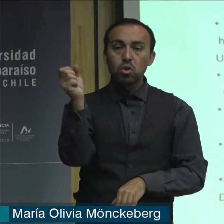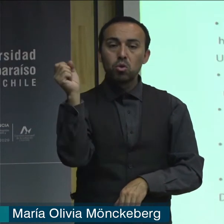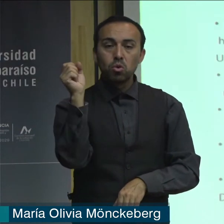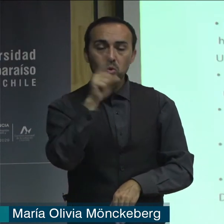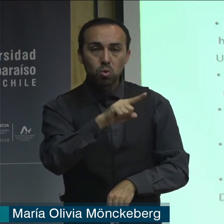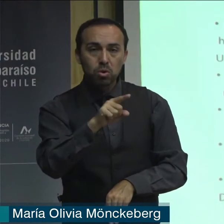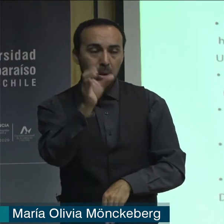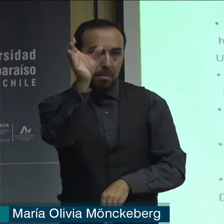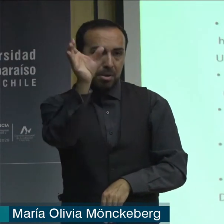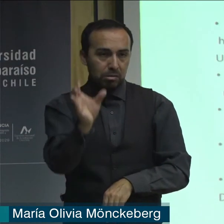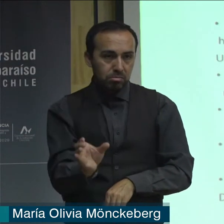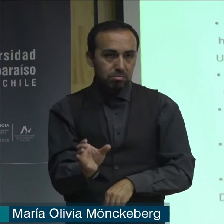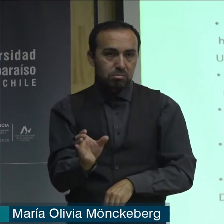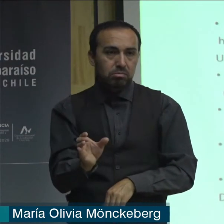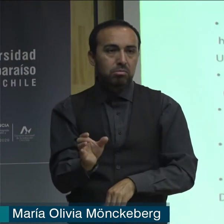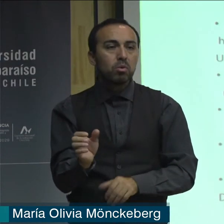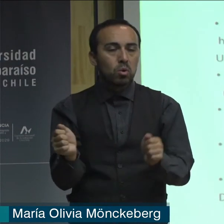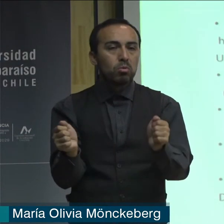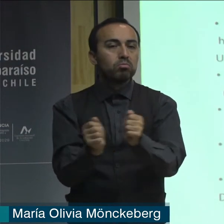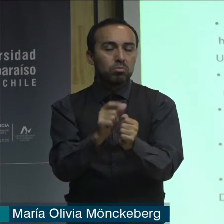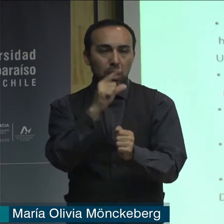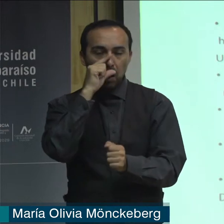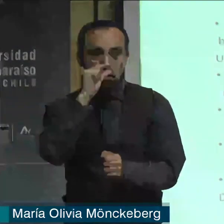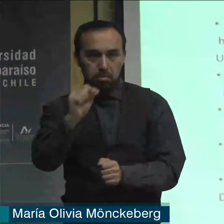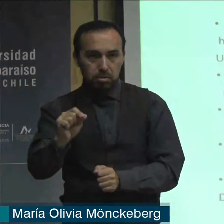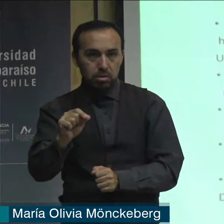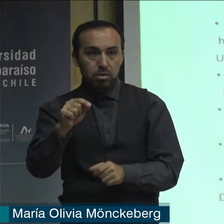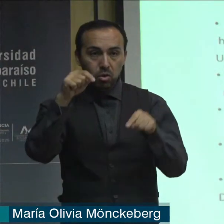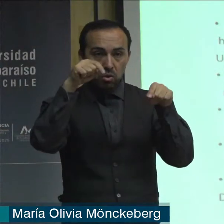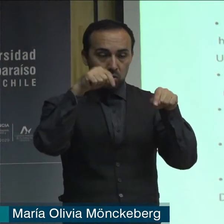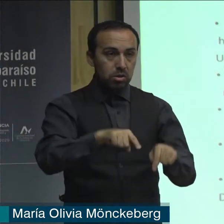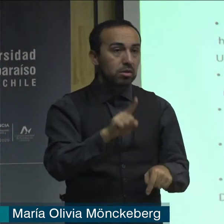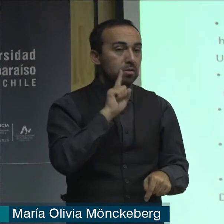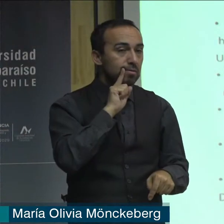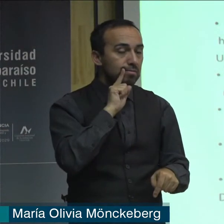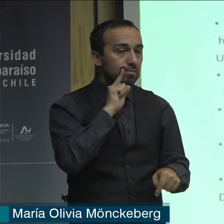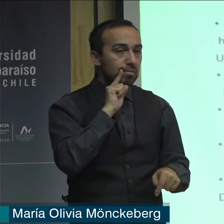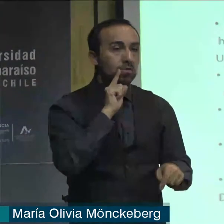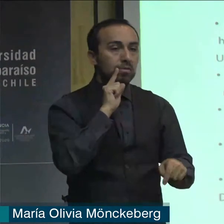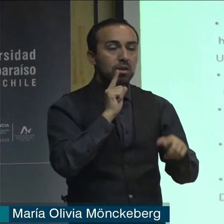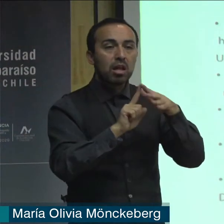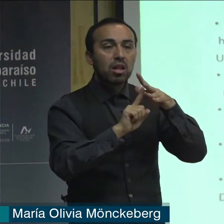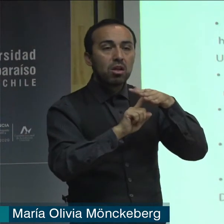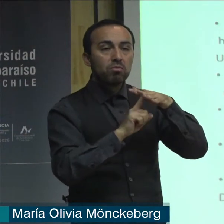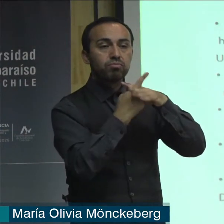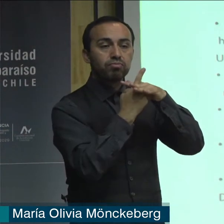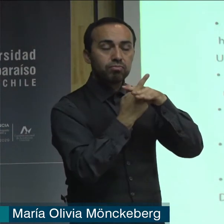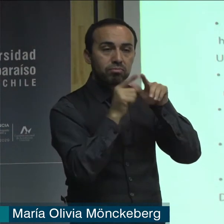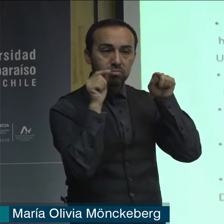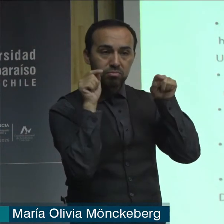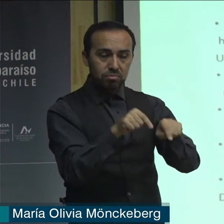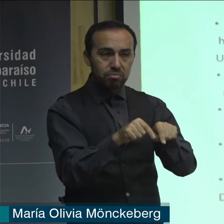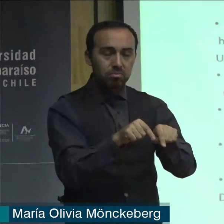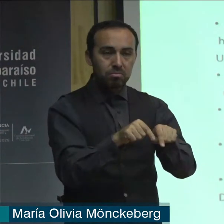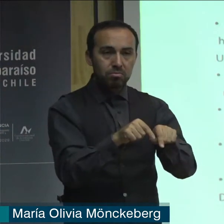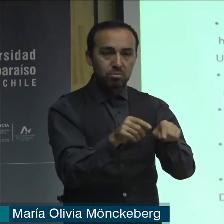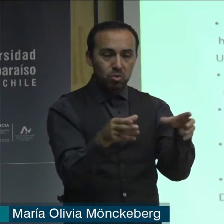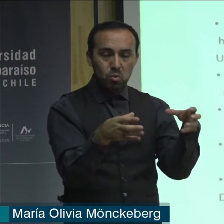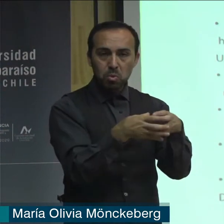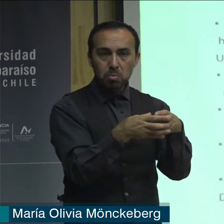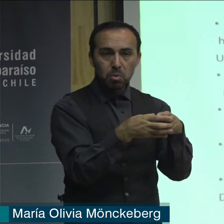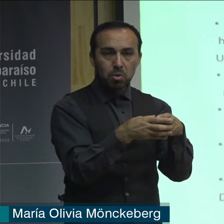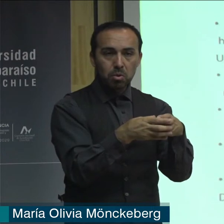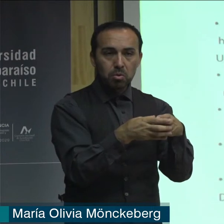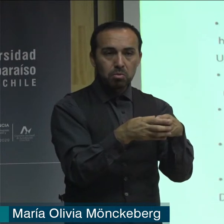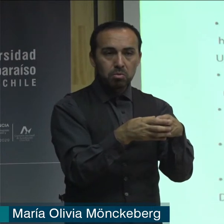hoy en cabeza la fundación Valentín letelier que no sé habría